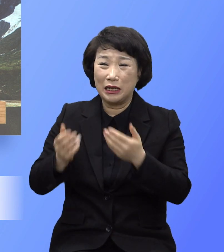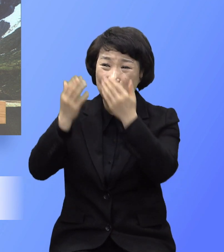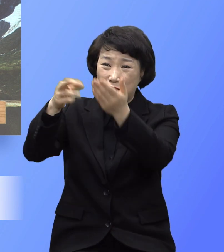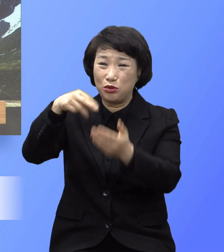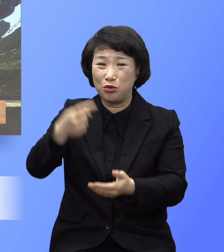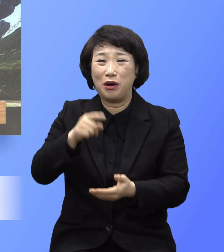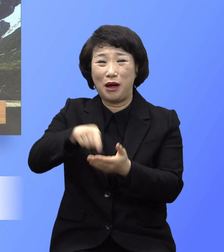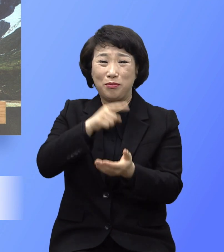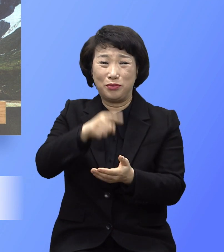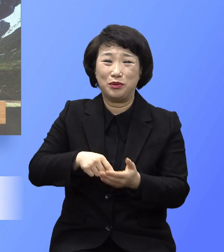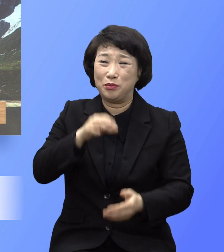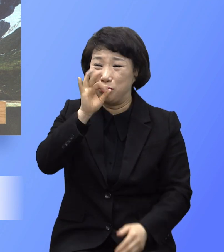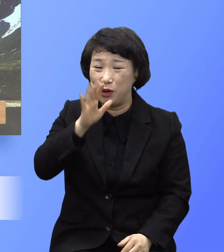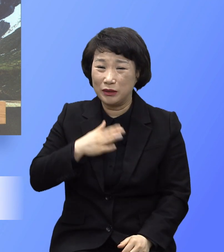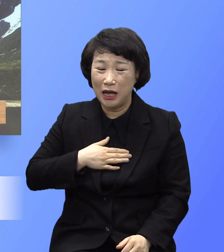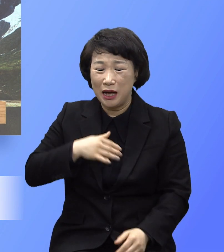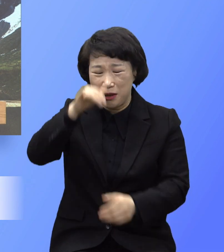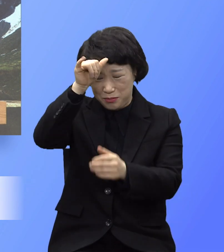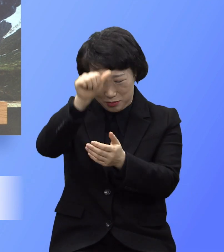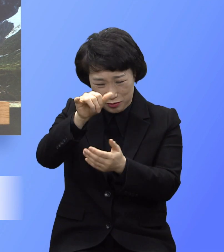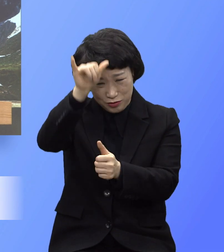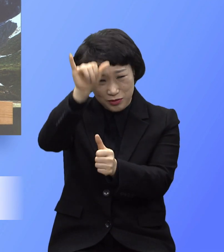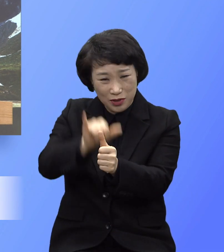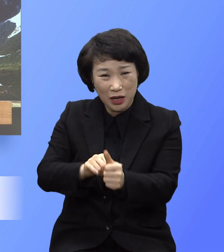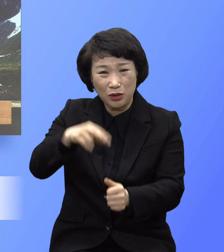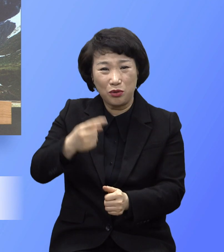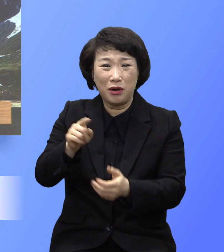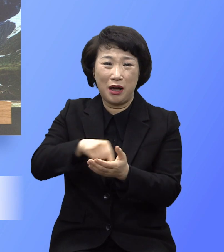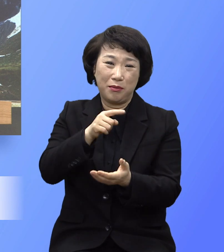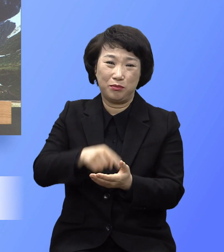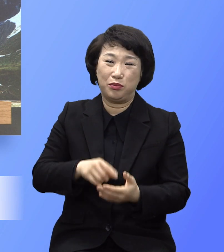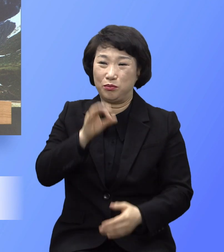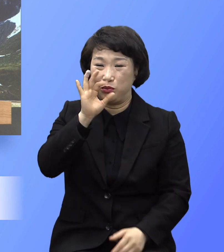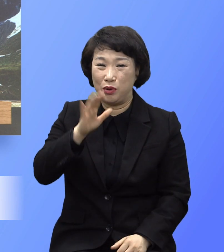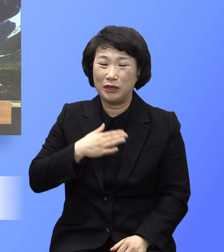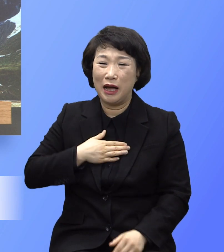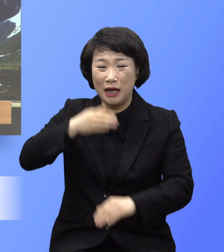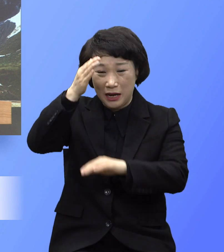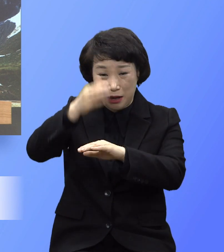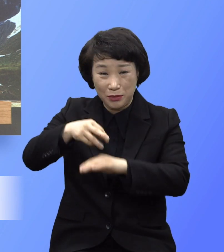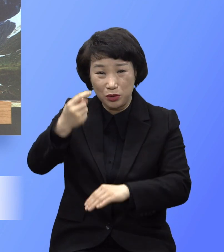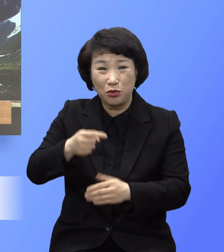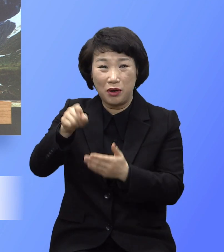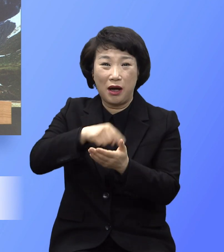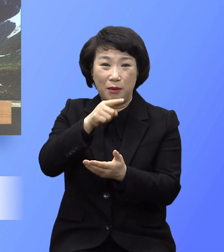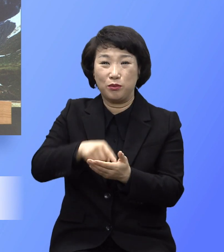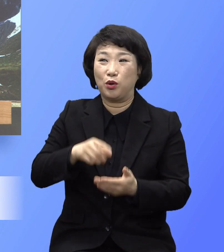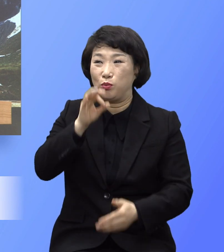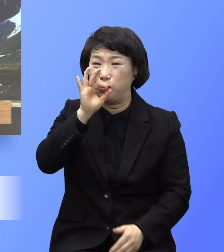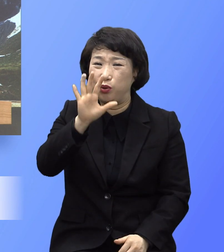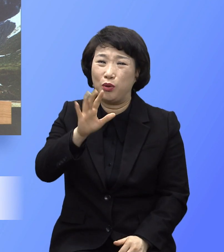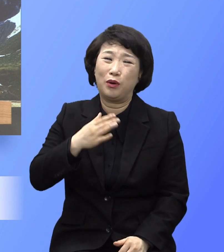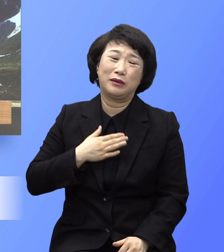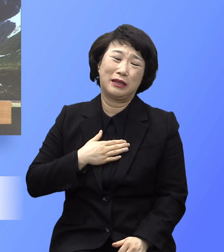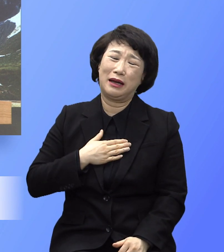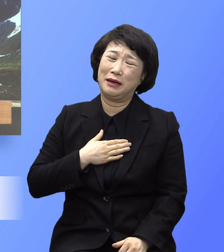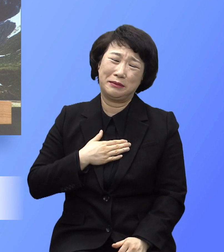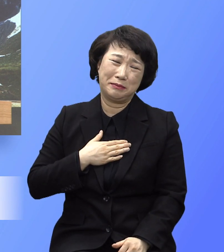갚을 길 없고 충성에도 갚을 길 없고 감사에도 갚을 길 없습니다.